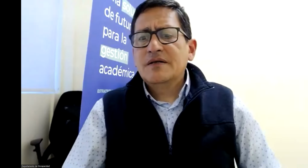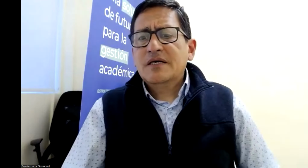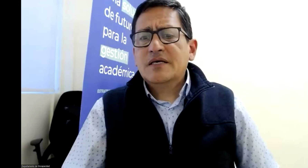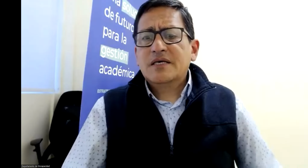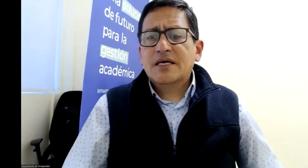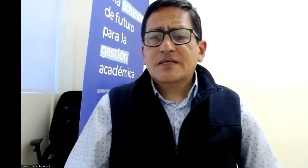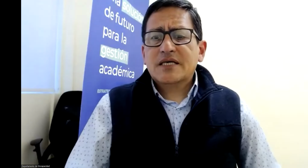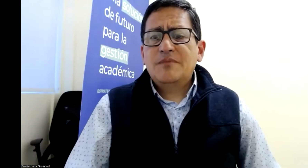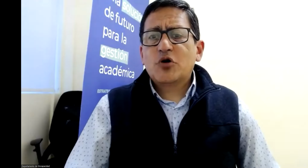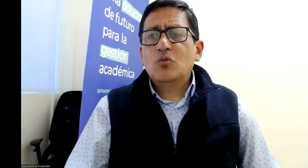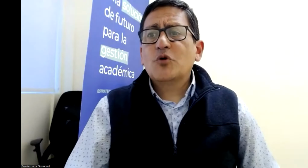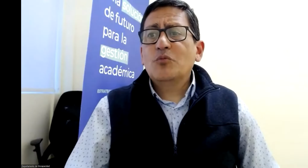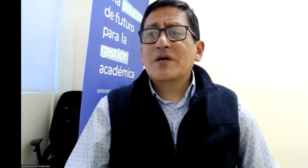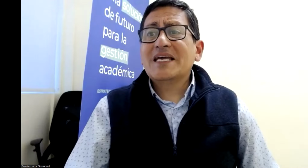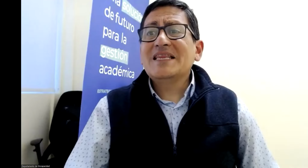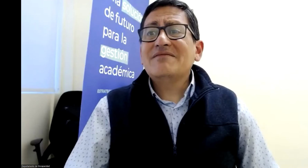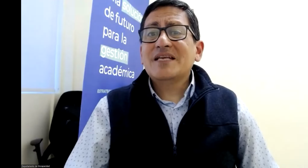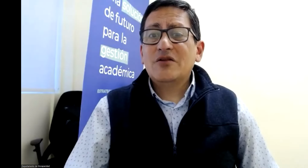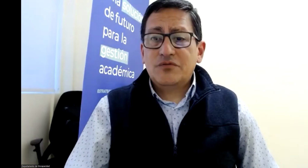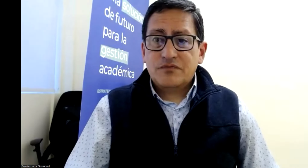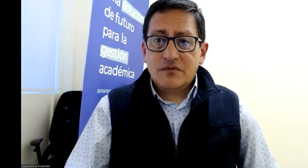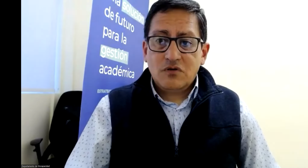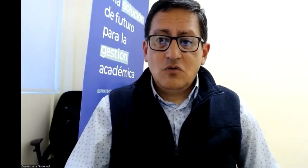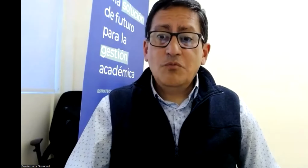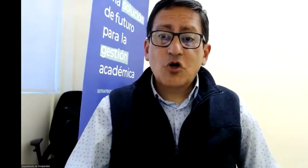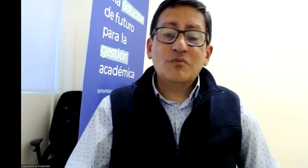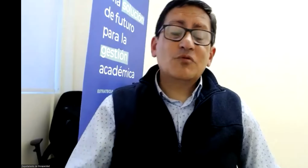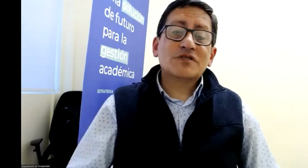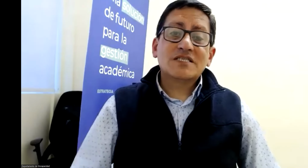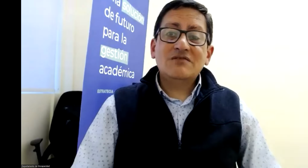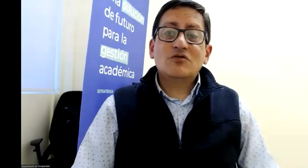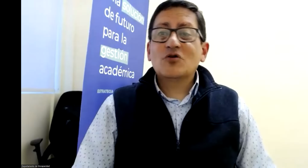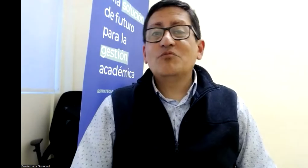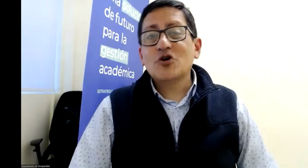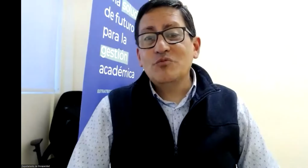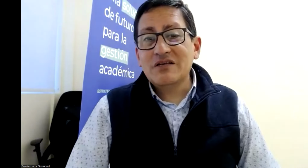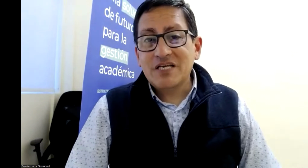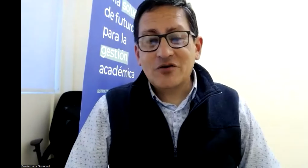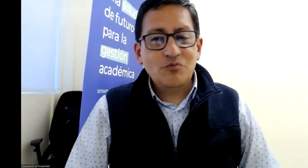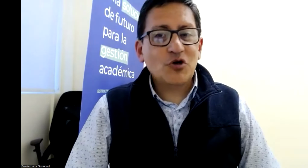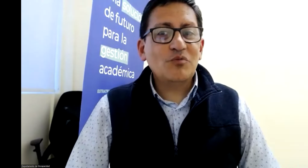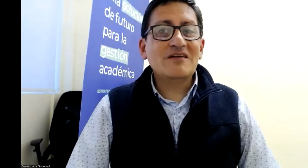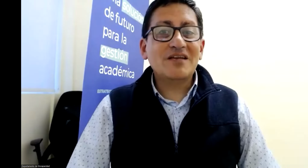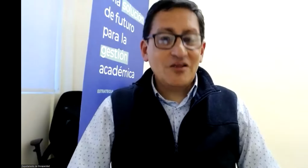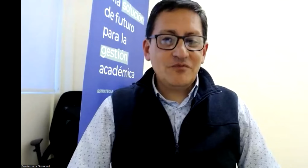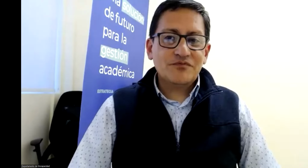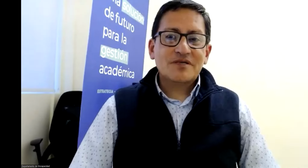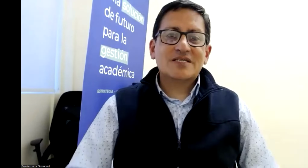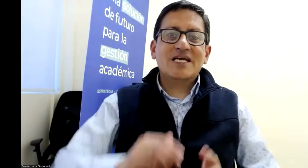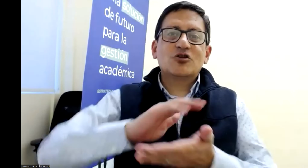que es un pronombre indefinido un pronombre posesivo con un pronombre indefinido un pronombre indefinido sería